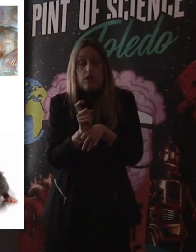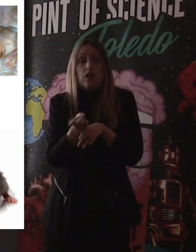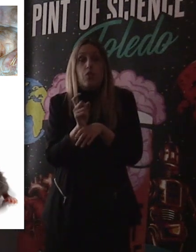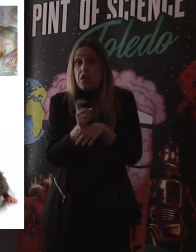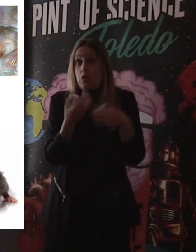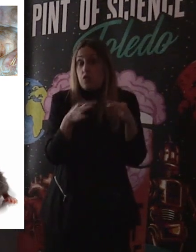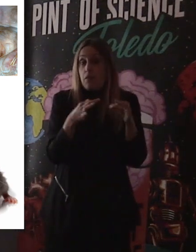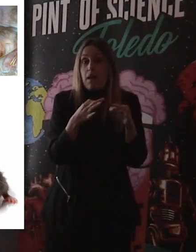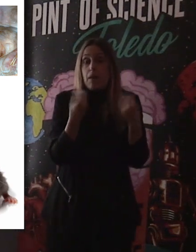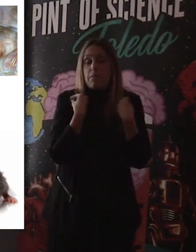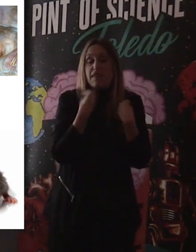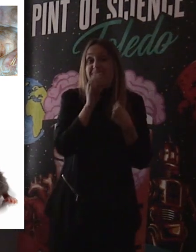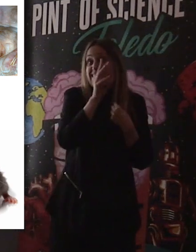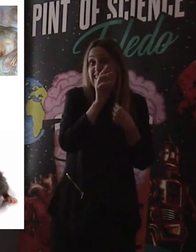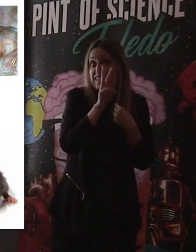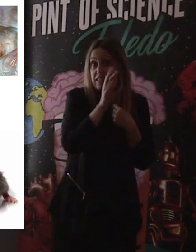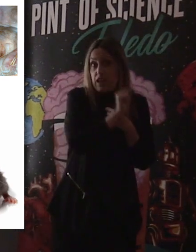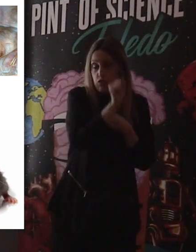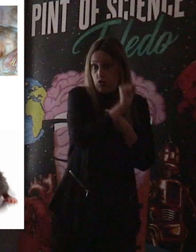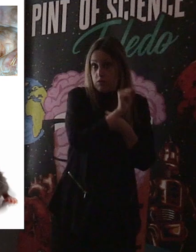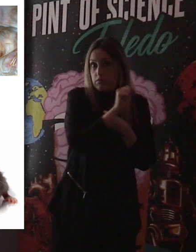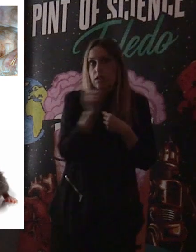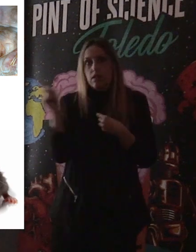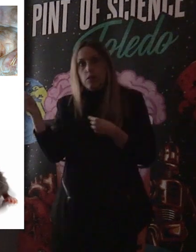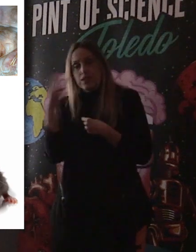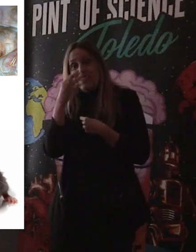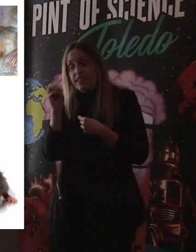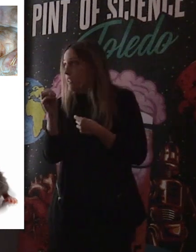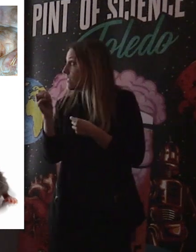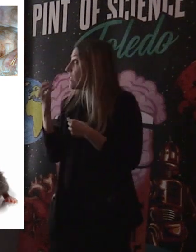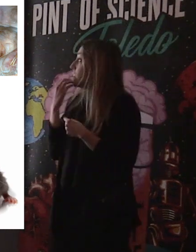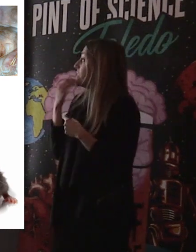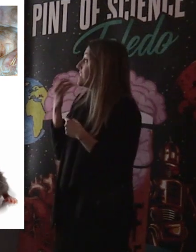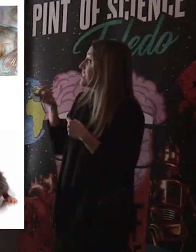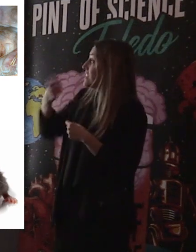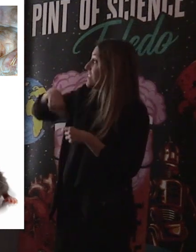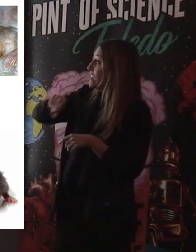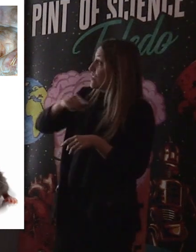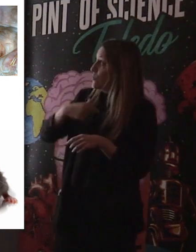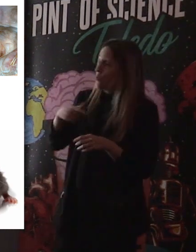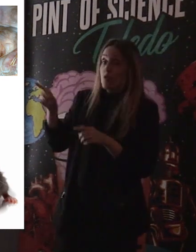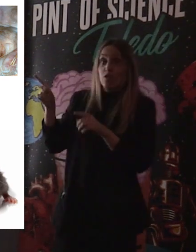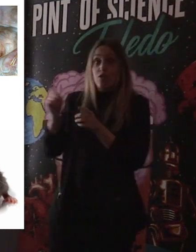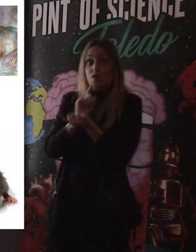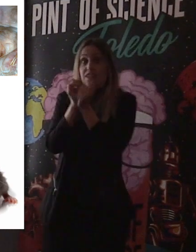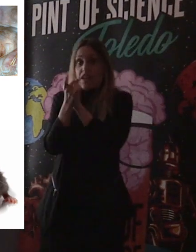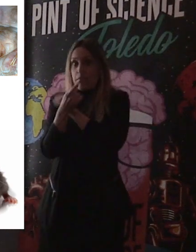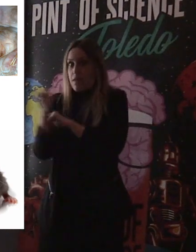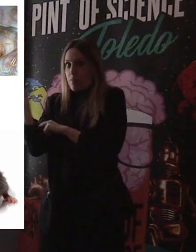años. Entonces, si nos convertimos nosotros de ser ratón a rata topo